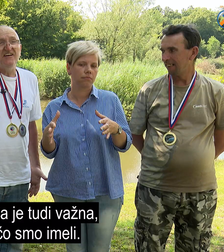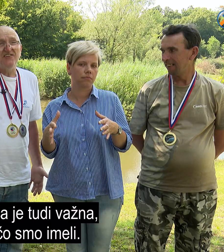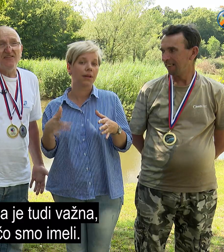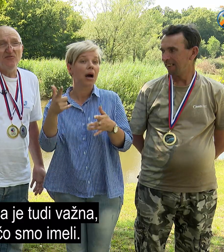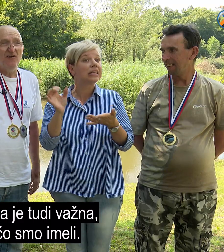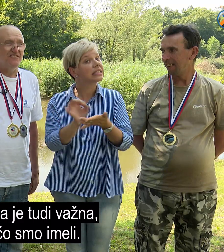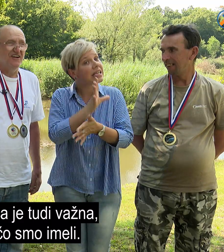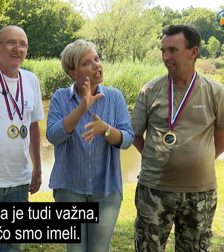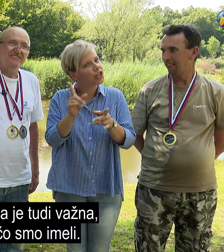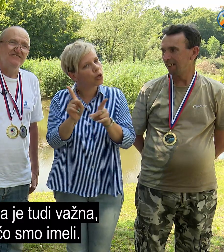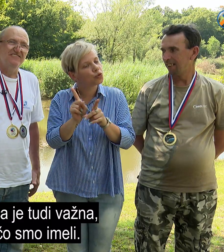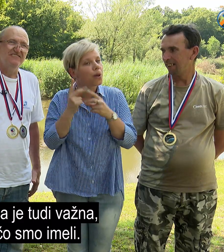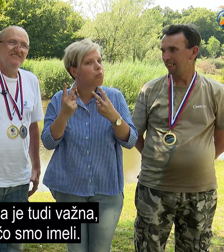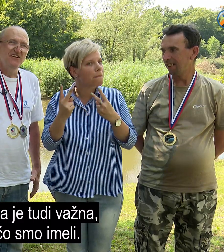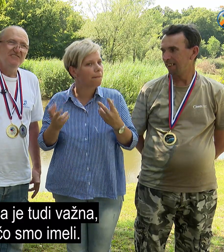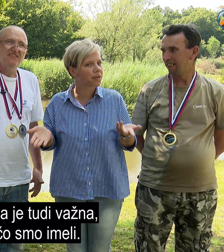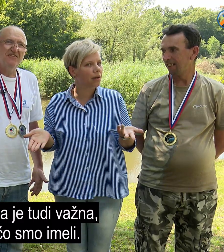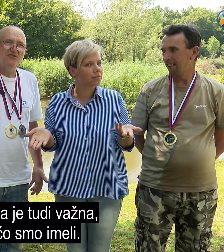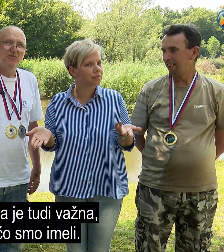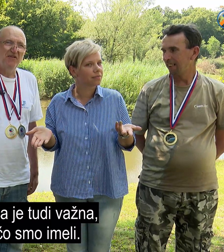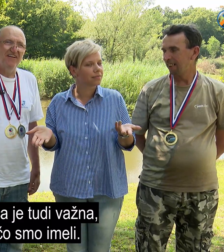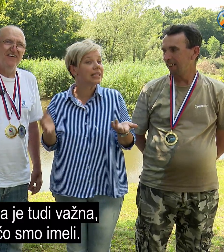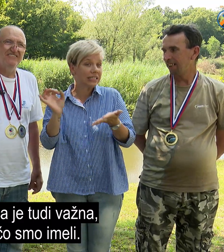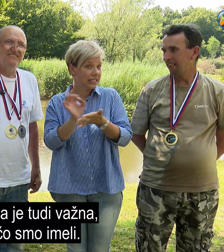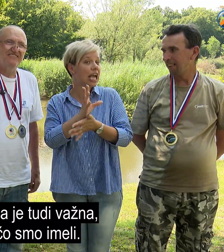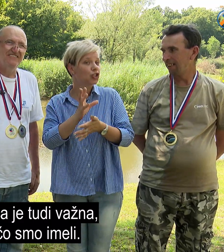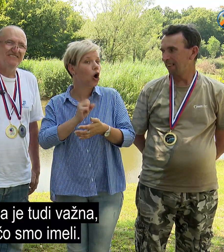Sreča je tudi važna, ne? Srečo smo imeli.